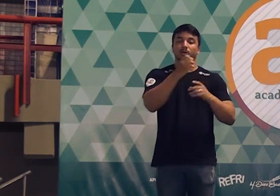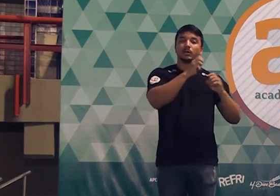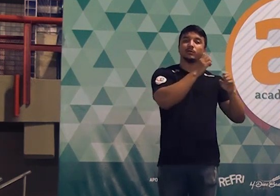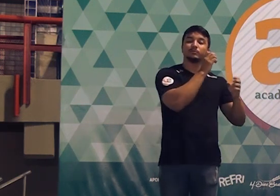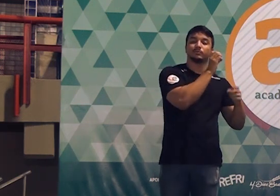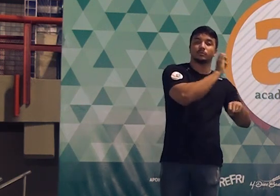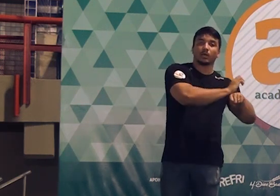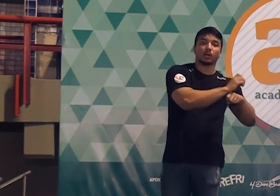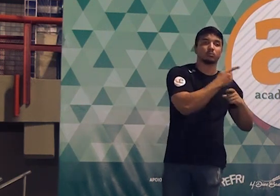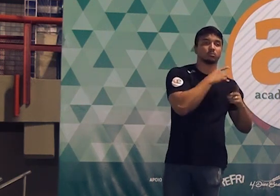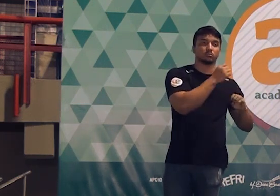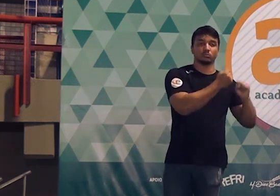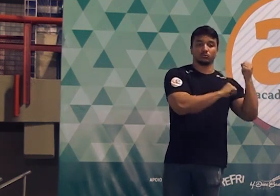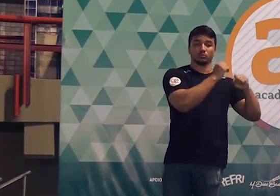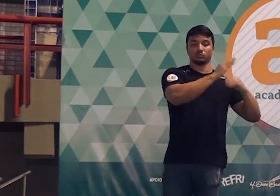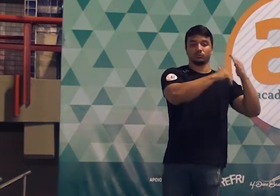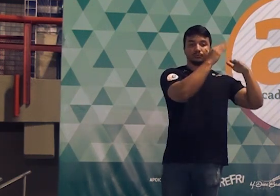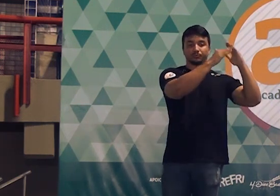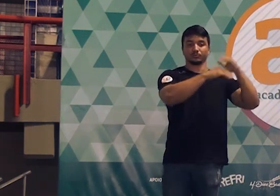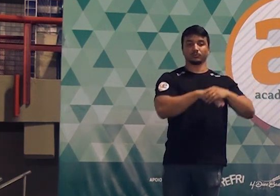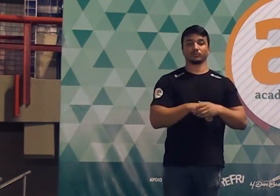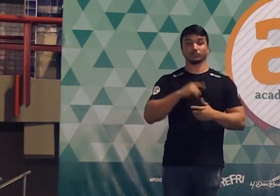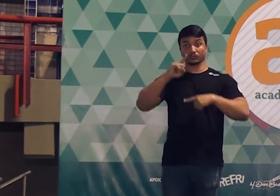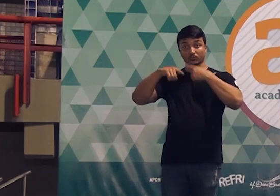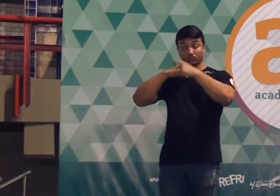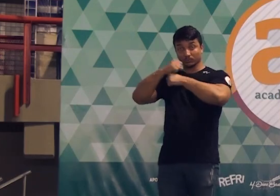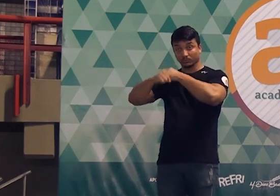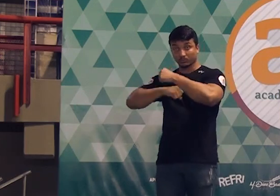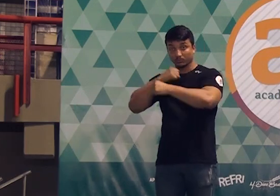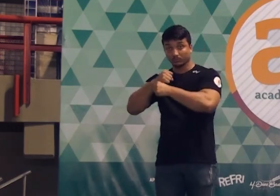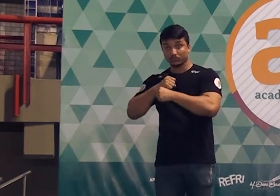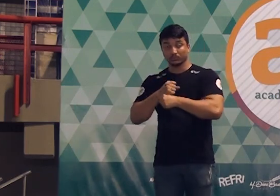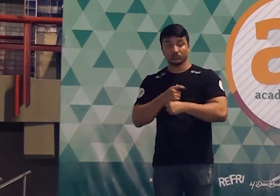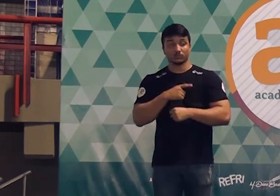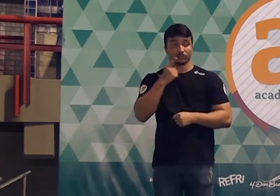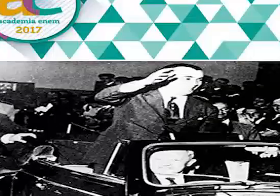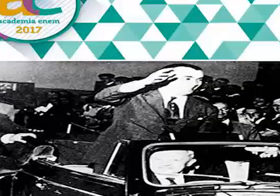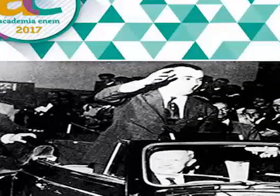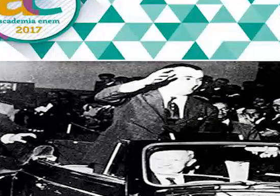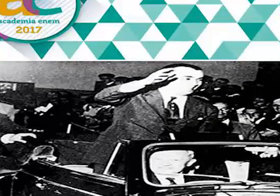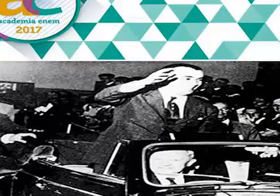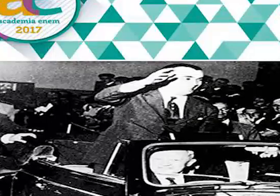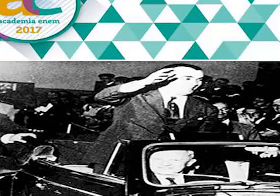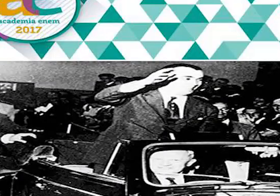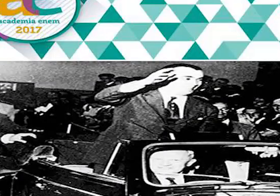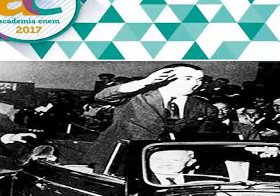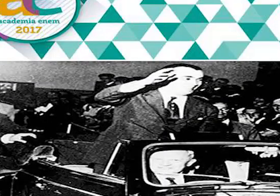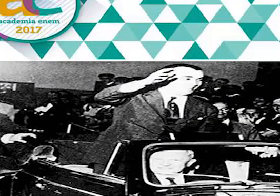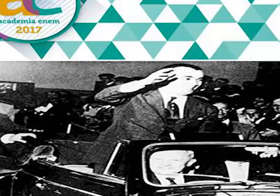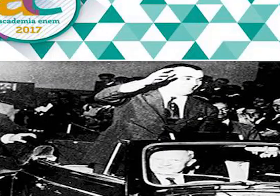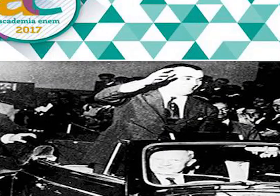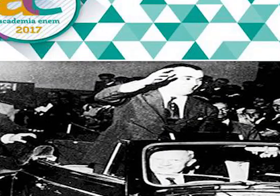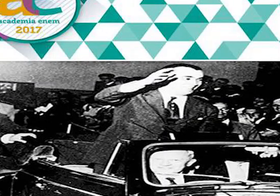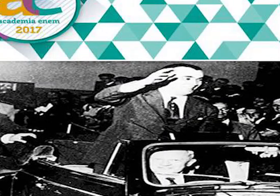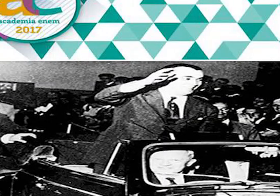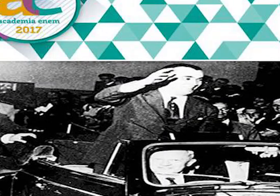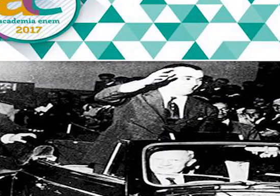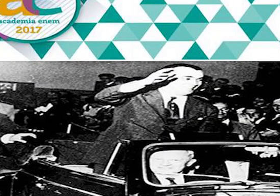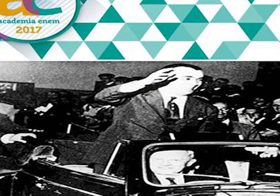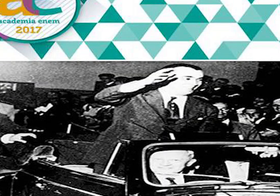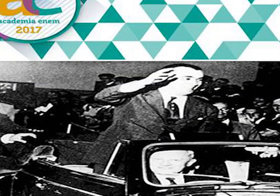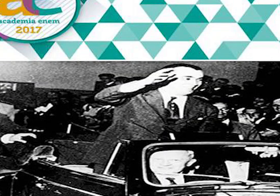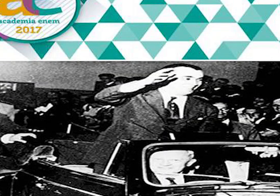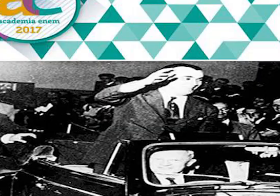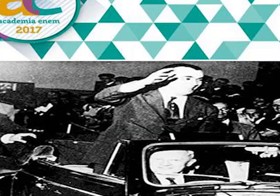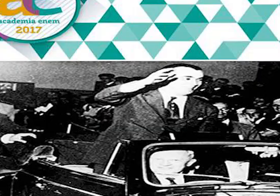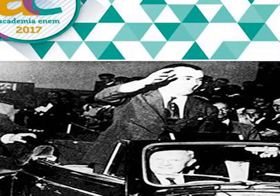Todo mundo concorda comigo? Beleza, maravilha. Depois, JK, mudou a industrialização ou não mudou? Mudou,